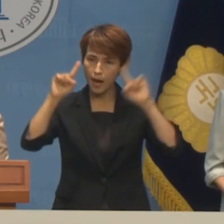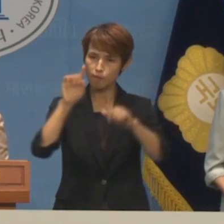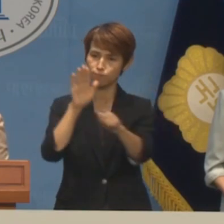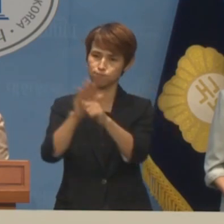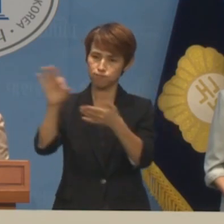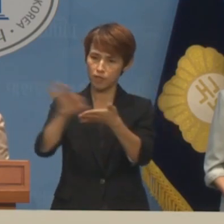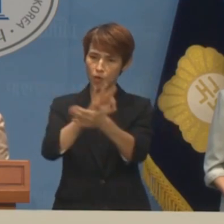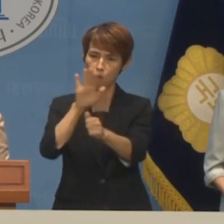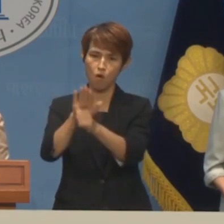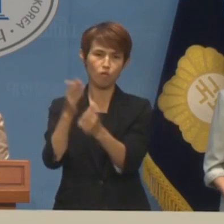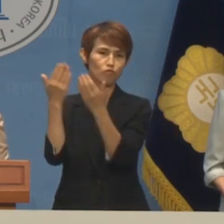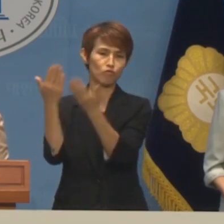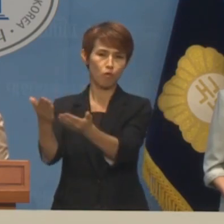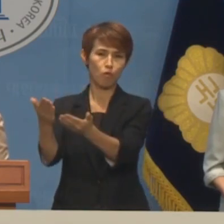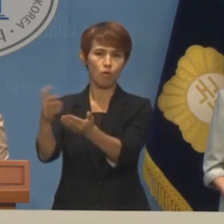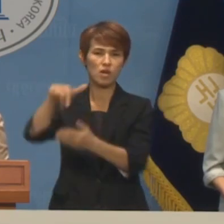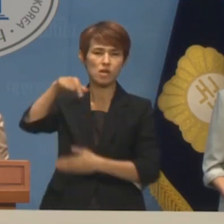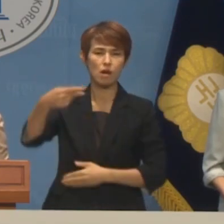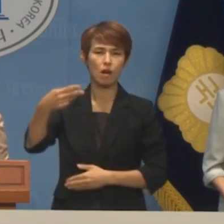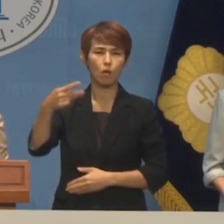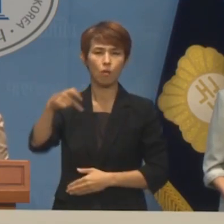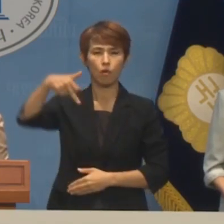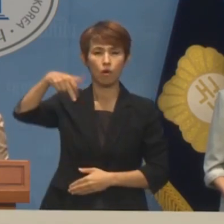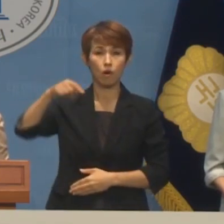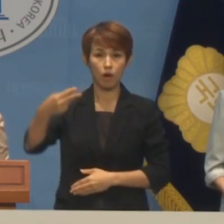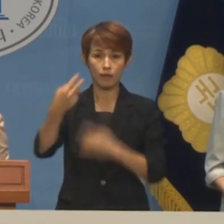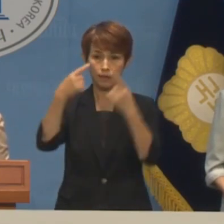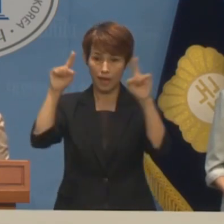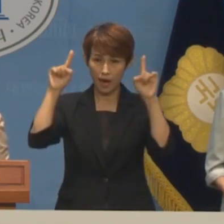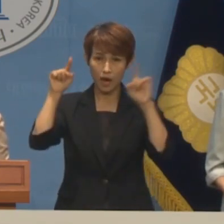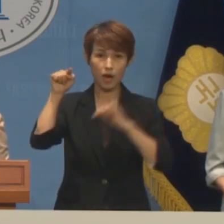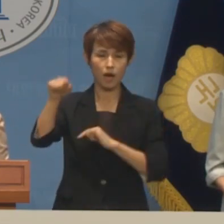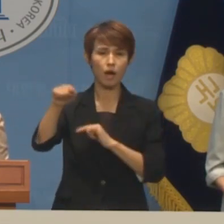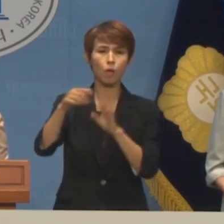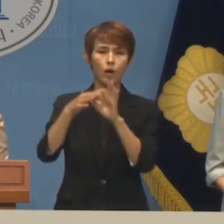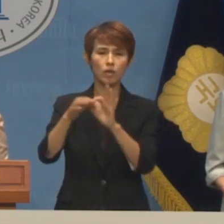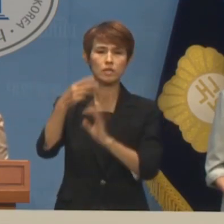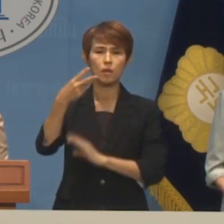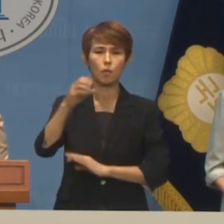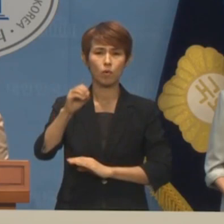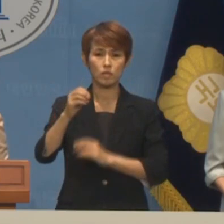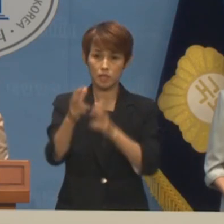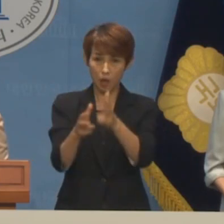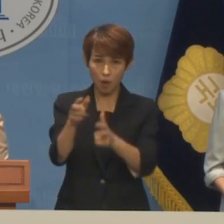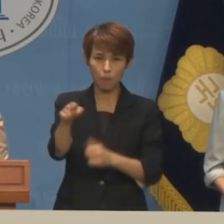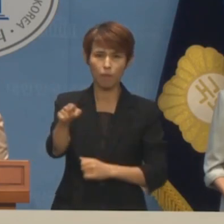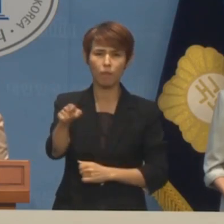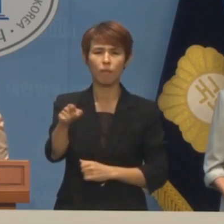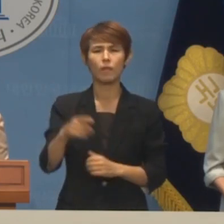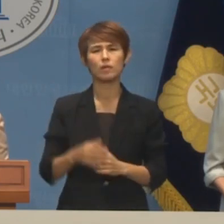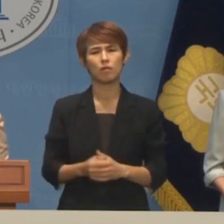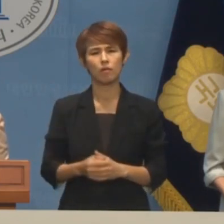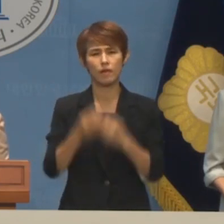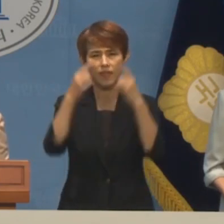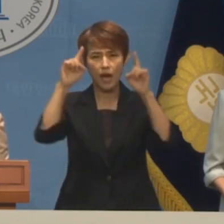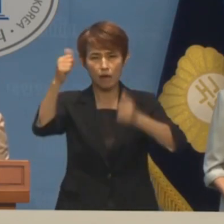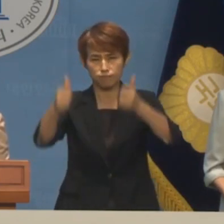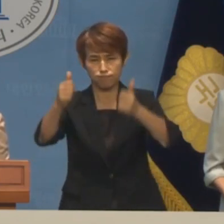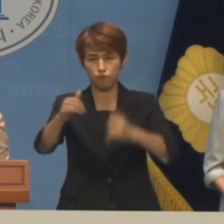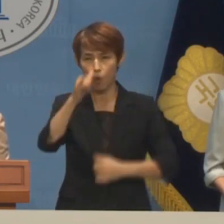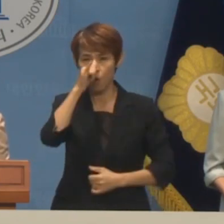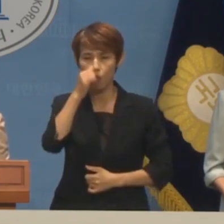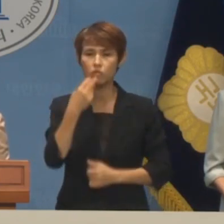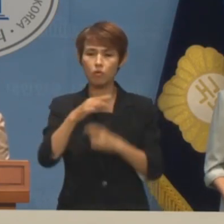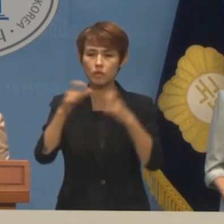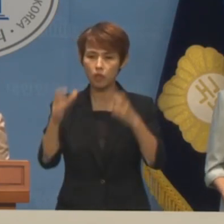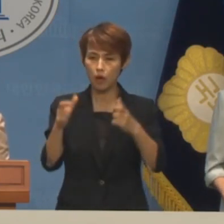재정 지원을 보장하는 글로컬 대학 30 사업의 경우 대학 간 적자 생존 게임을 부추기고 수도권 쏠림과